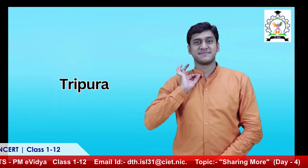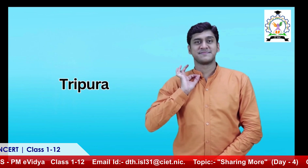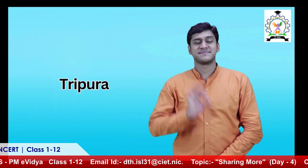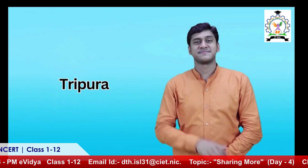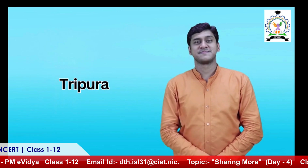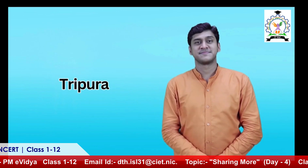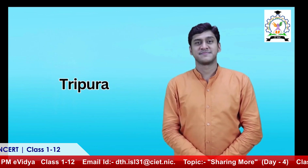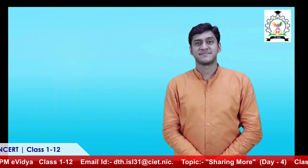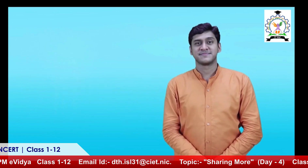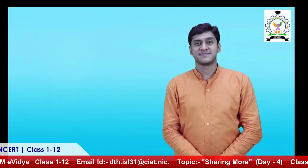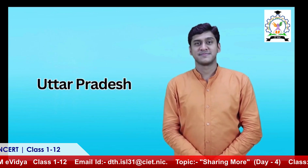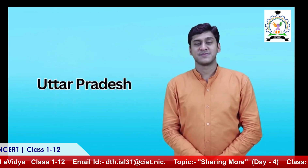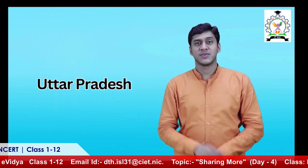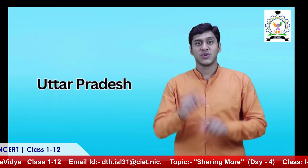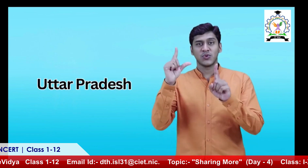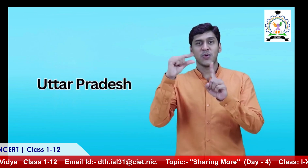त्रिपुरा,